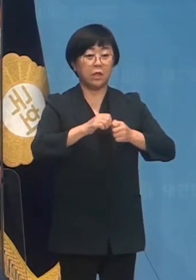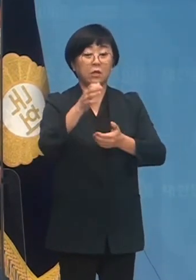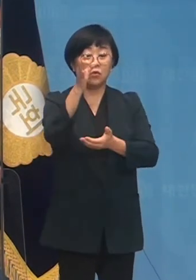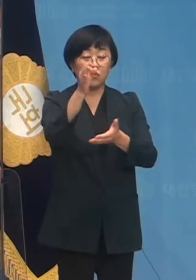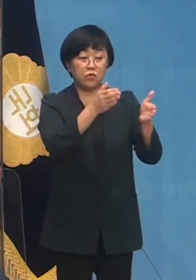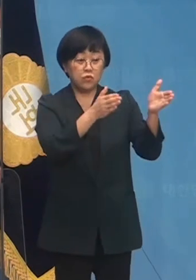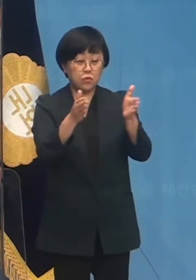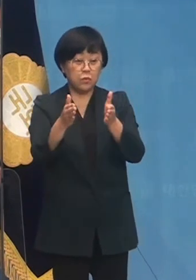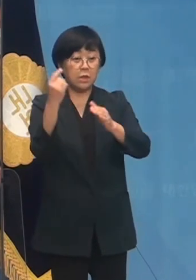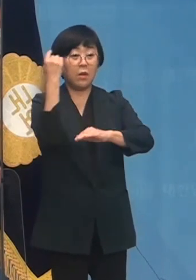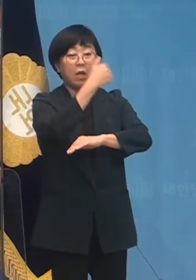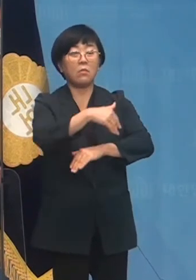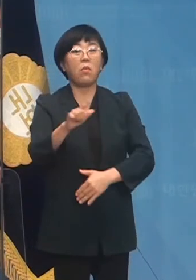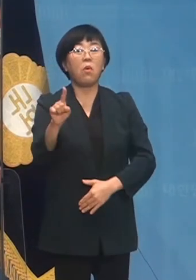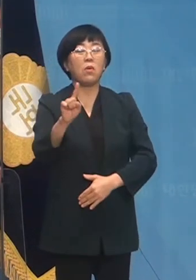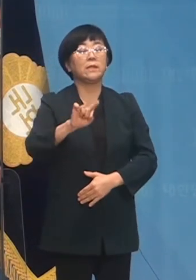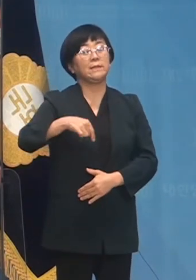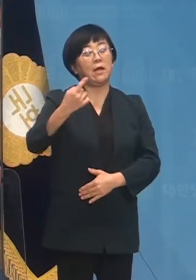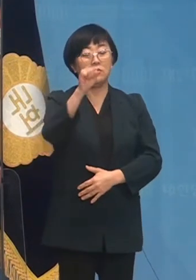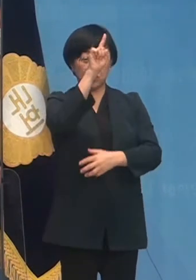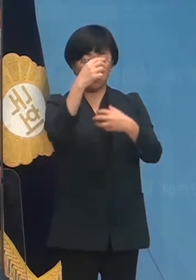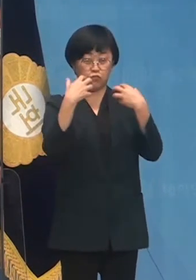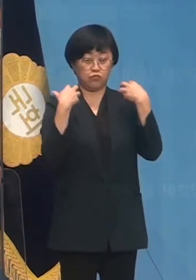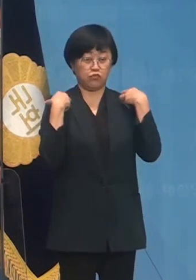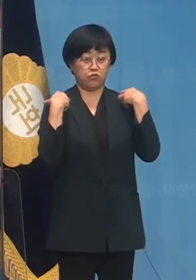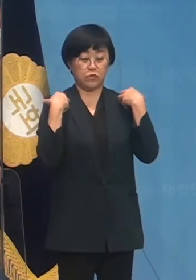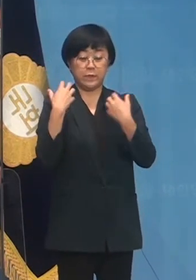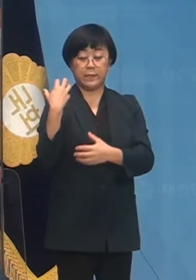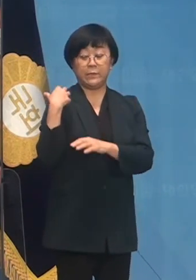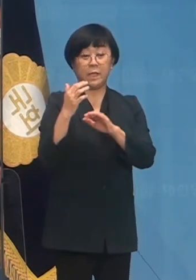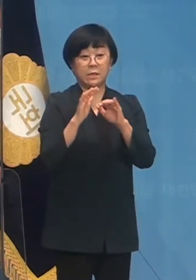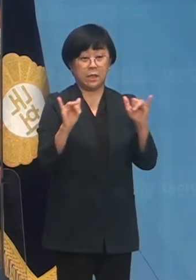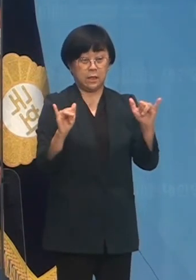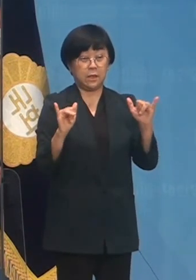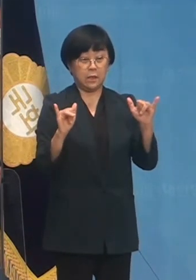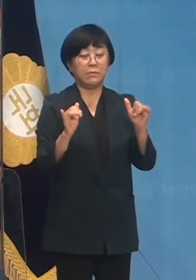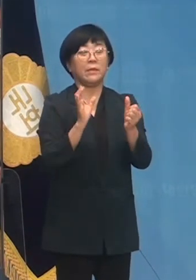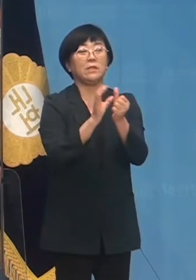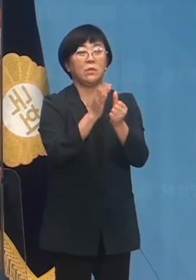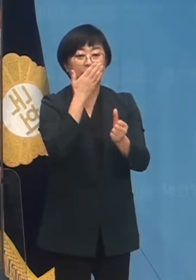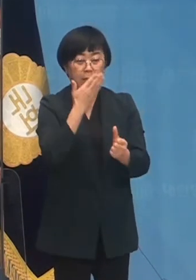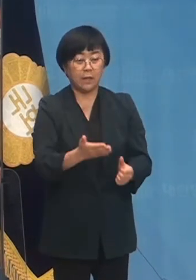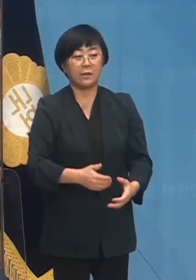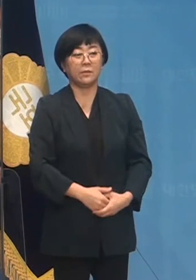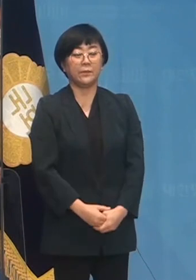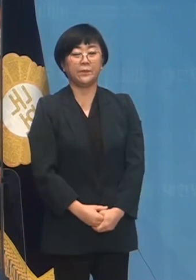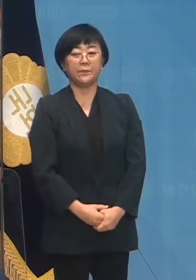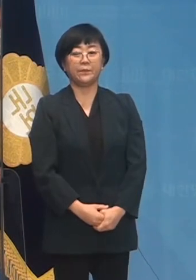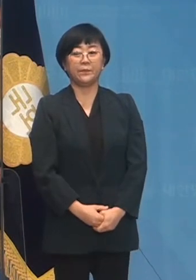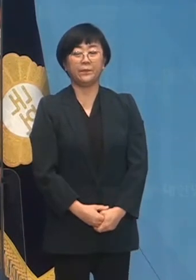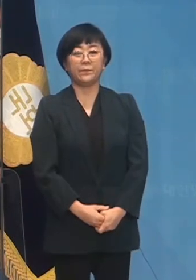마련 방안은 차기 정부 담당자들이 함께 하면 됩니다.